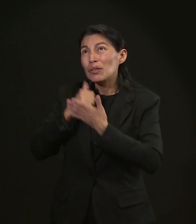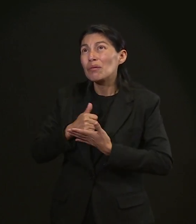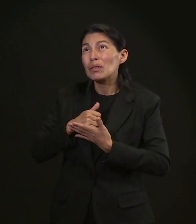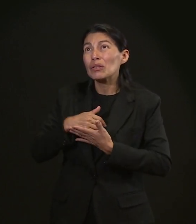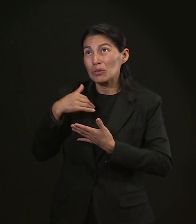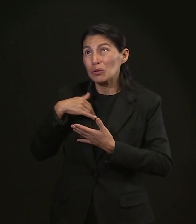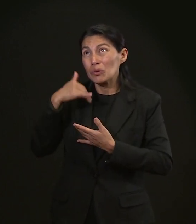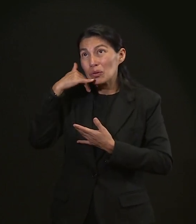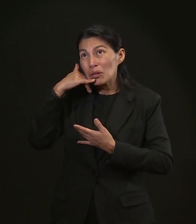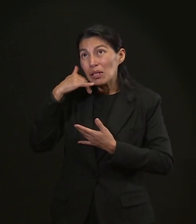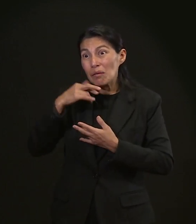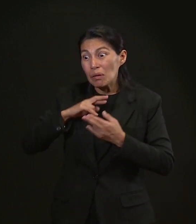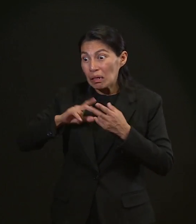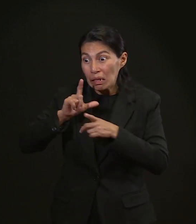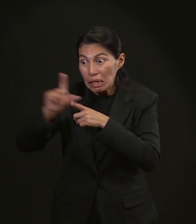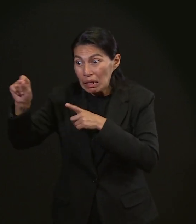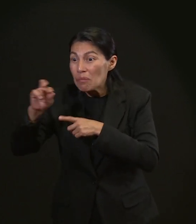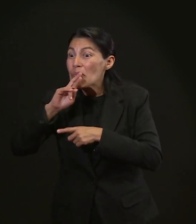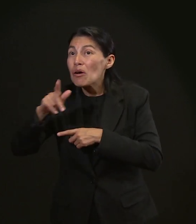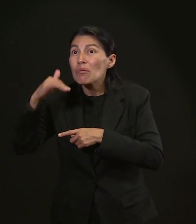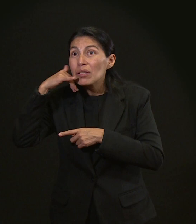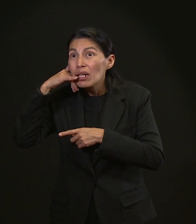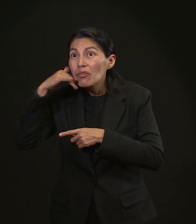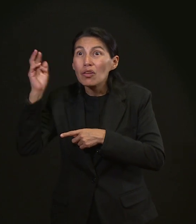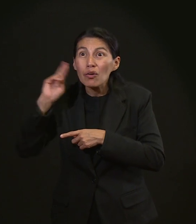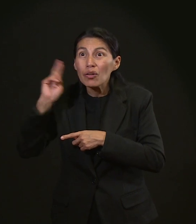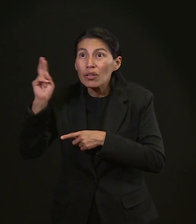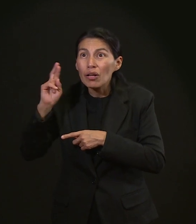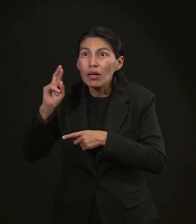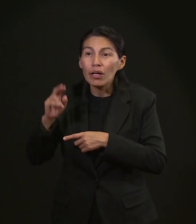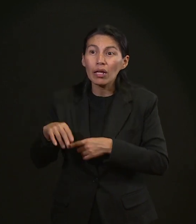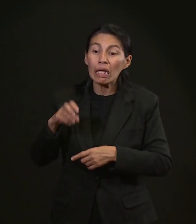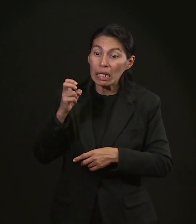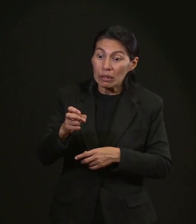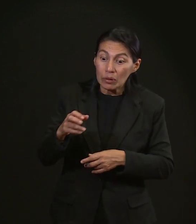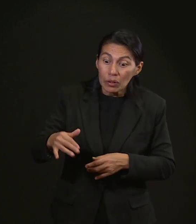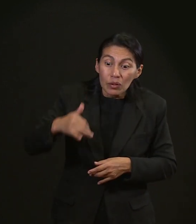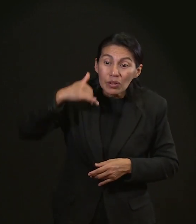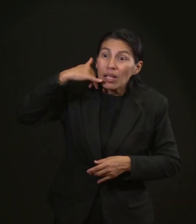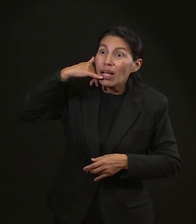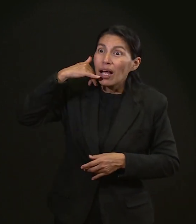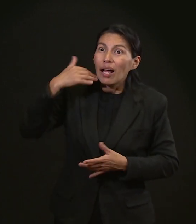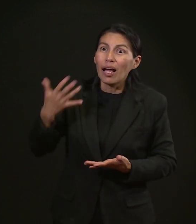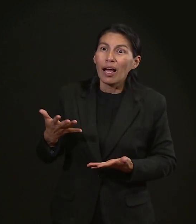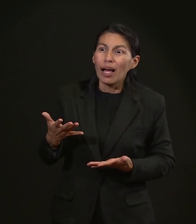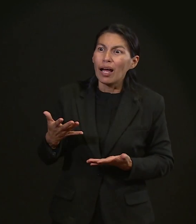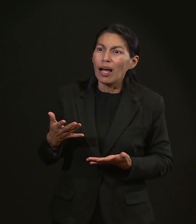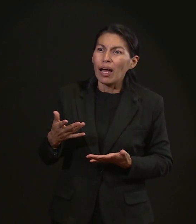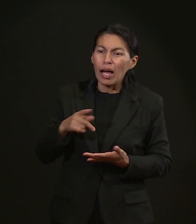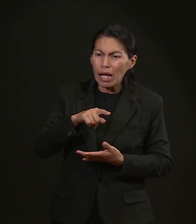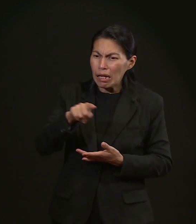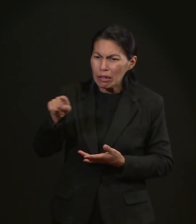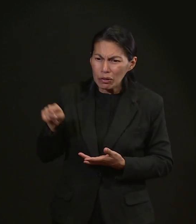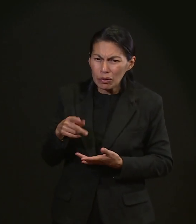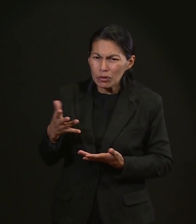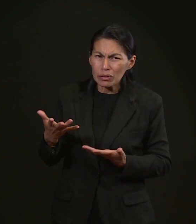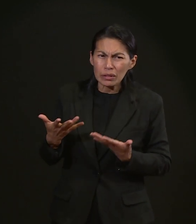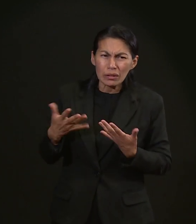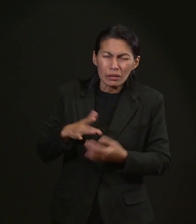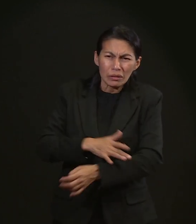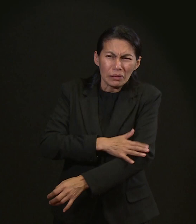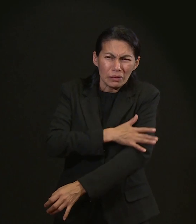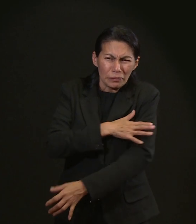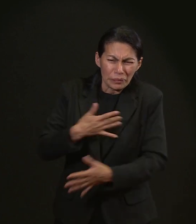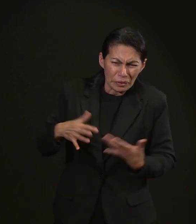señor si me tengo que ver que que suene mi teléfono mi teléfono sonó en ese instante es maravilloso era una situación